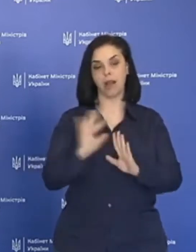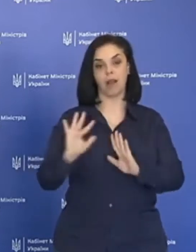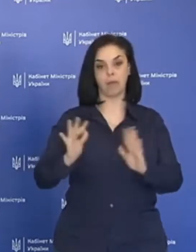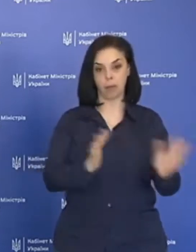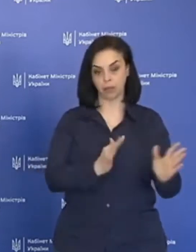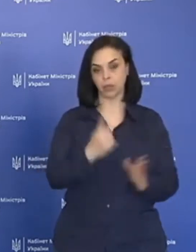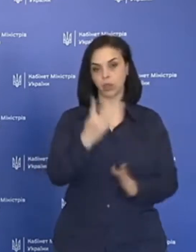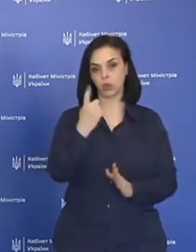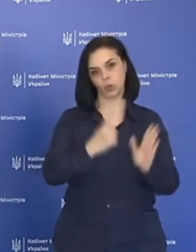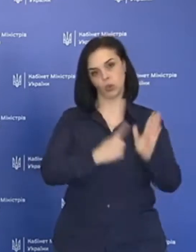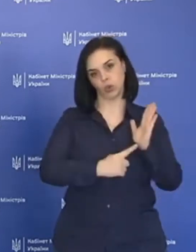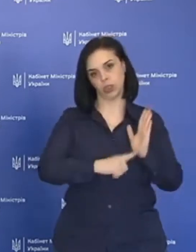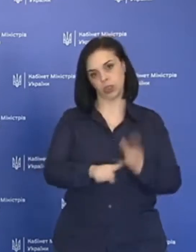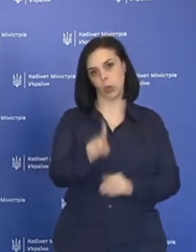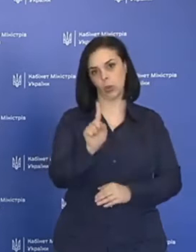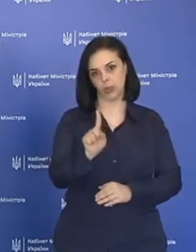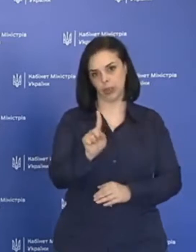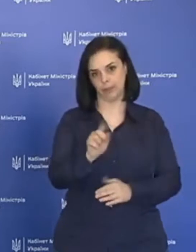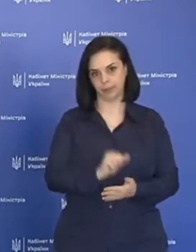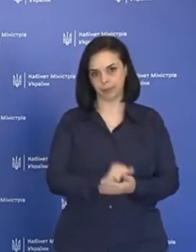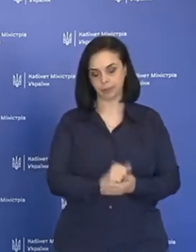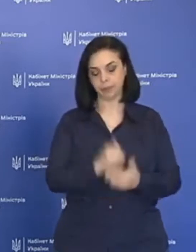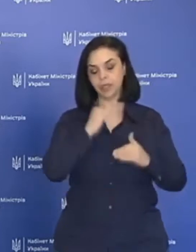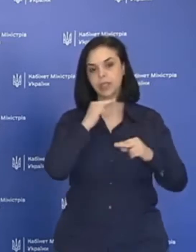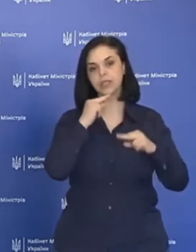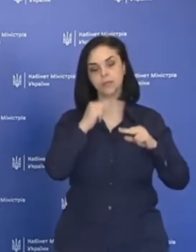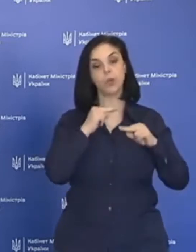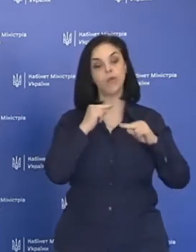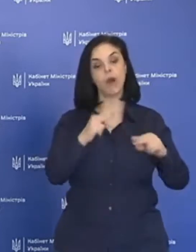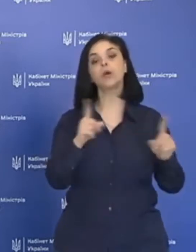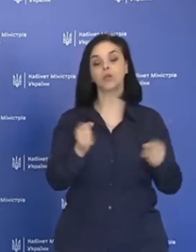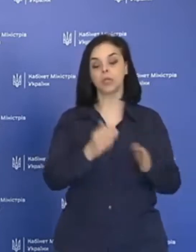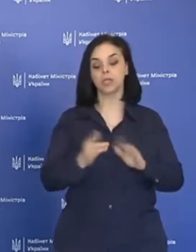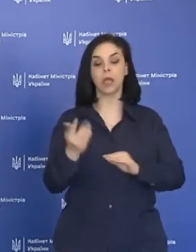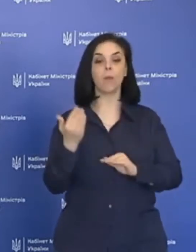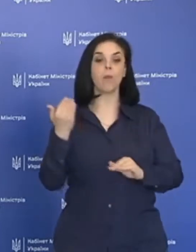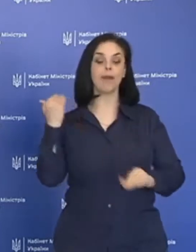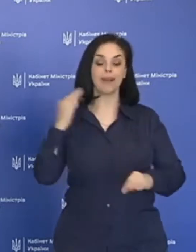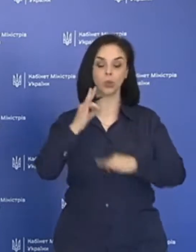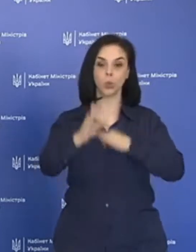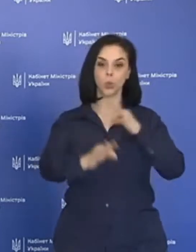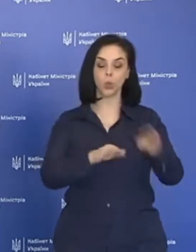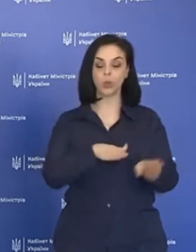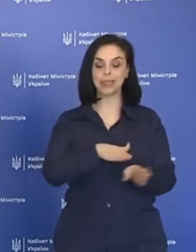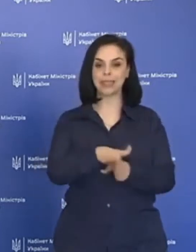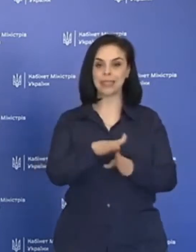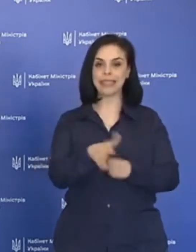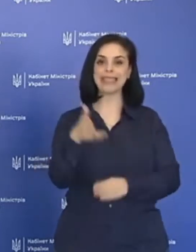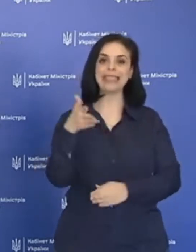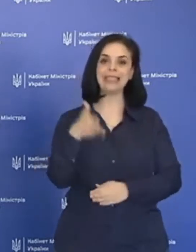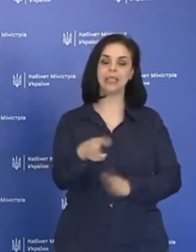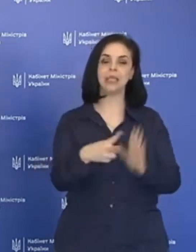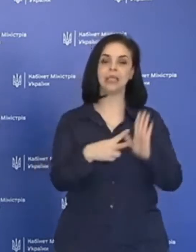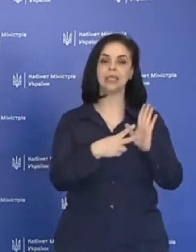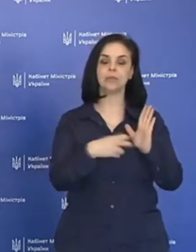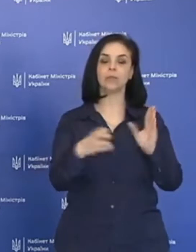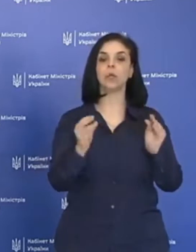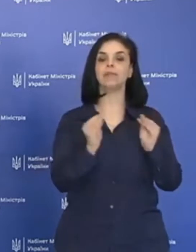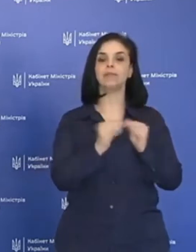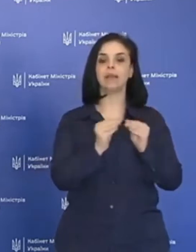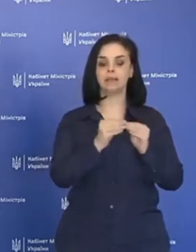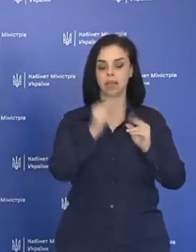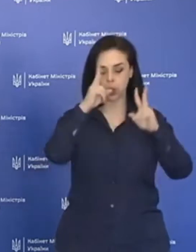випадків 161. Звертаю увагу, що за попередню добу здійснено